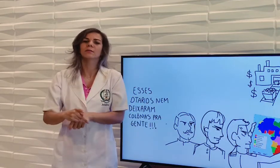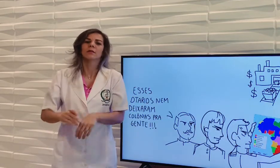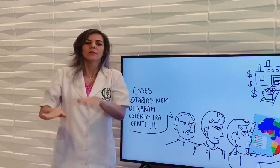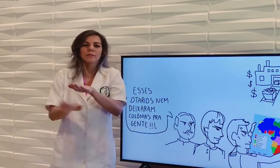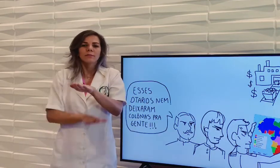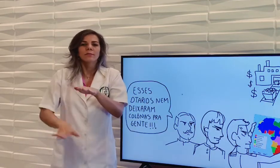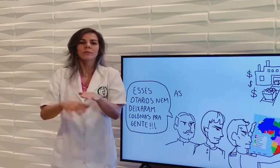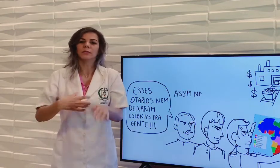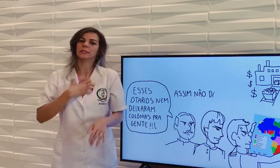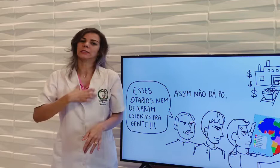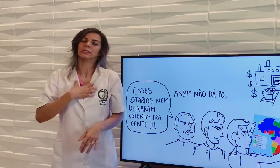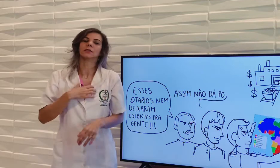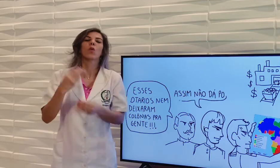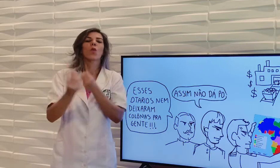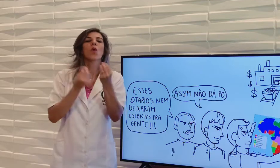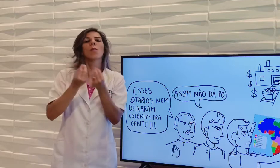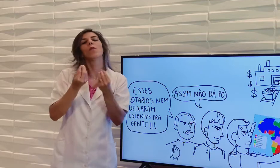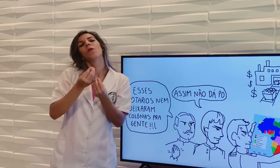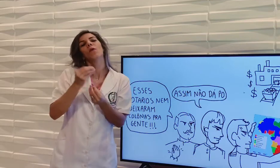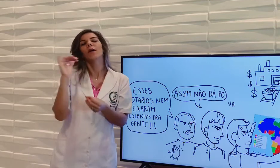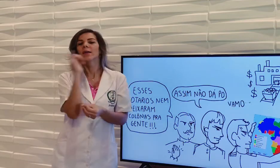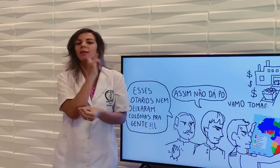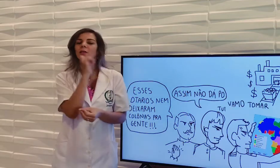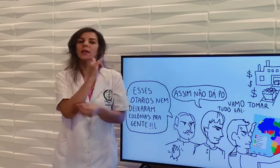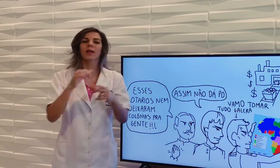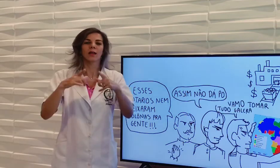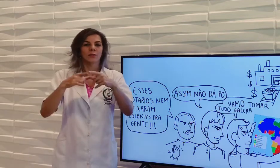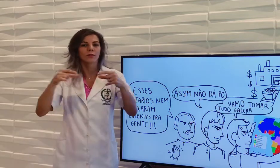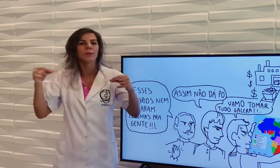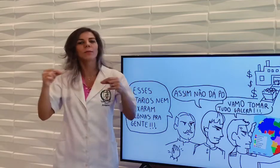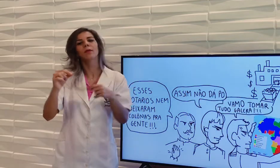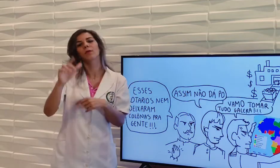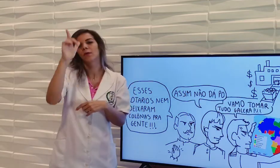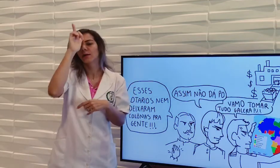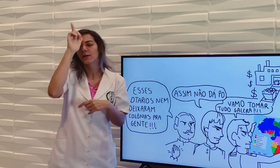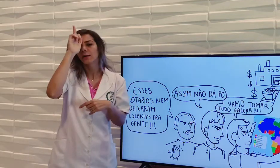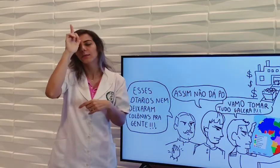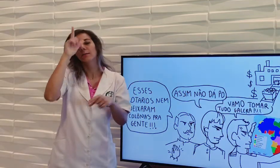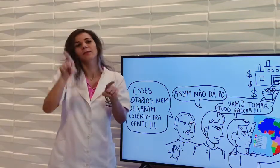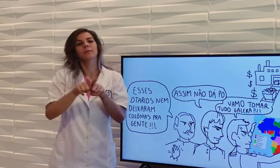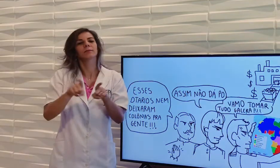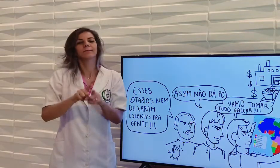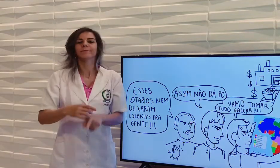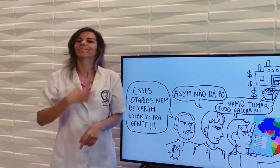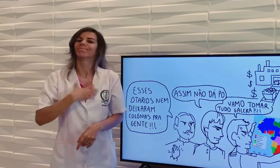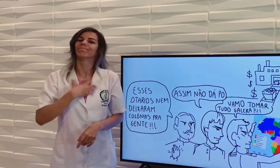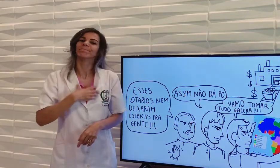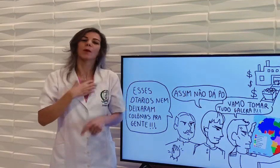Itália, o Japão e a Alemanha, que estavam insatisfeitos com as poucas colônias que tinham.